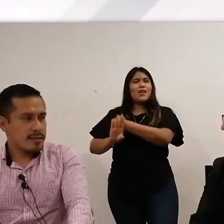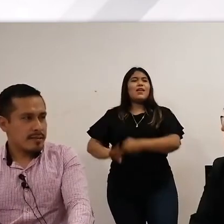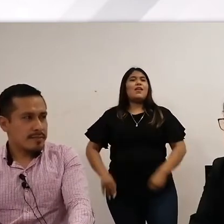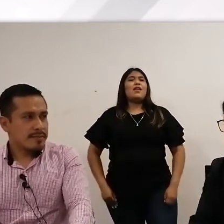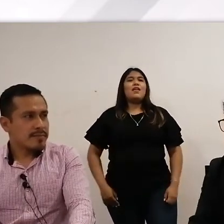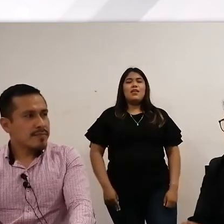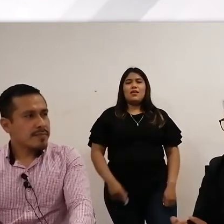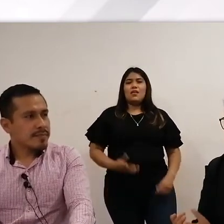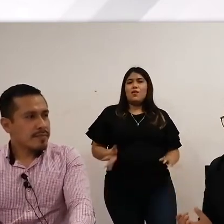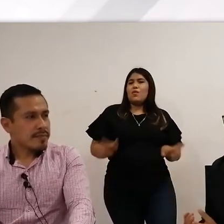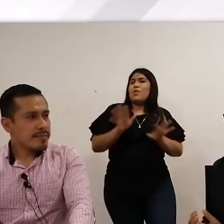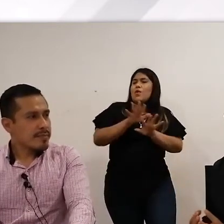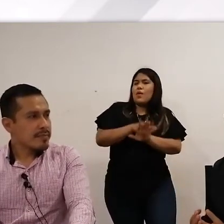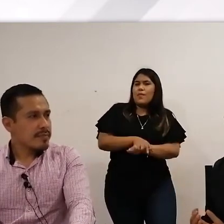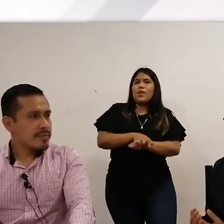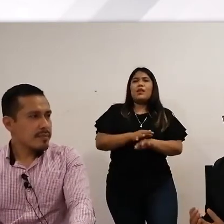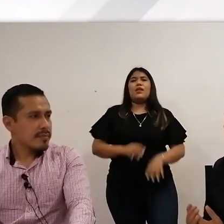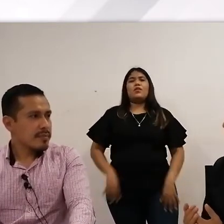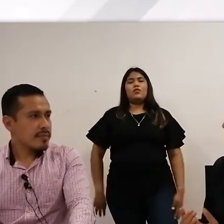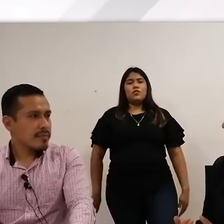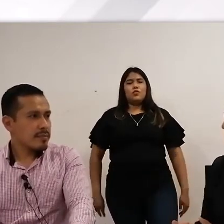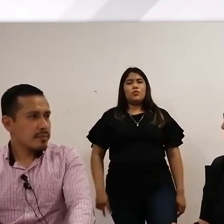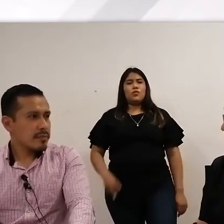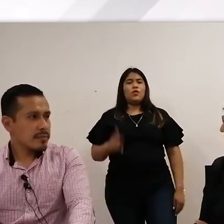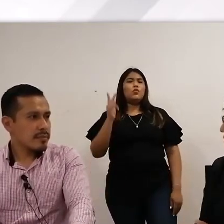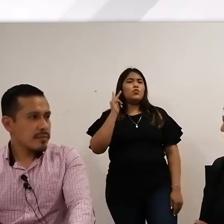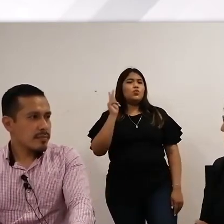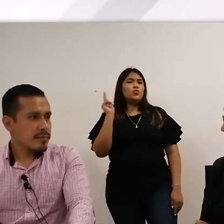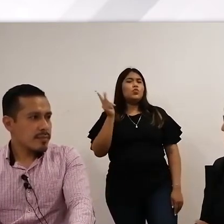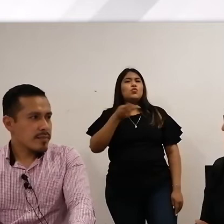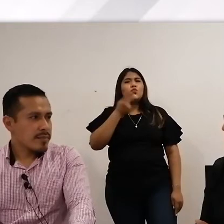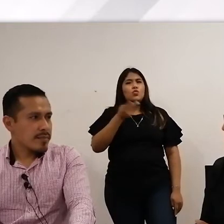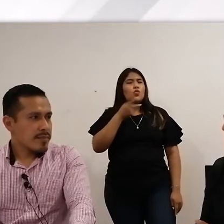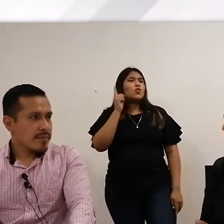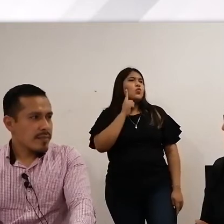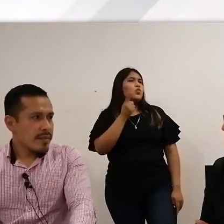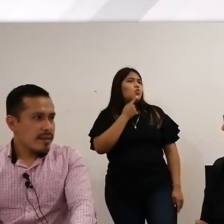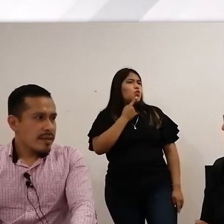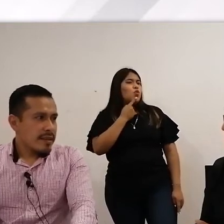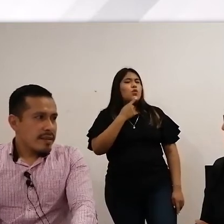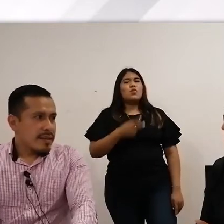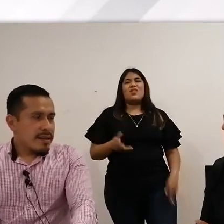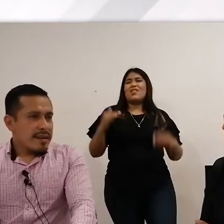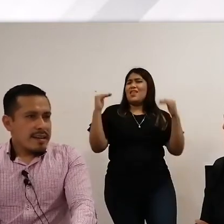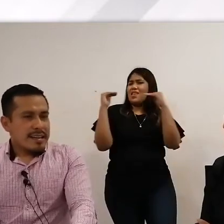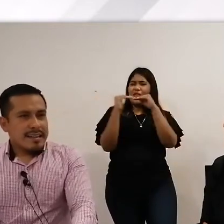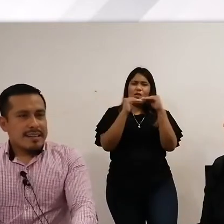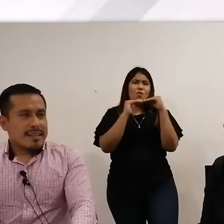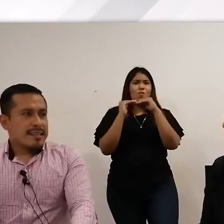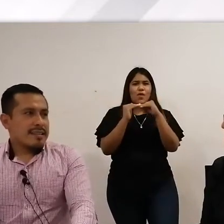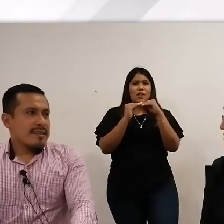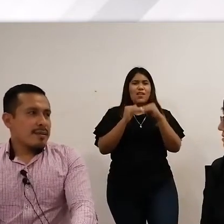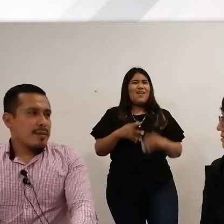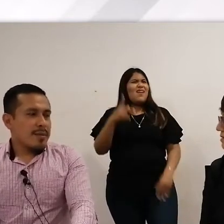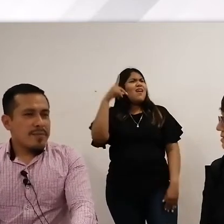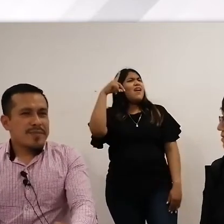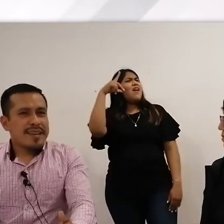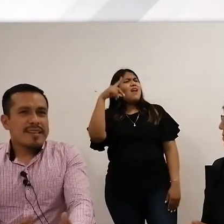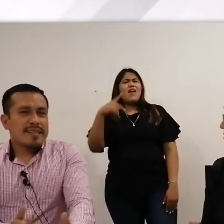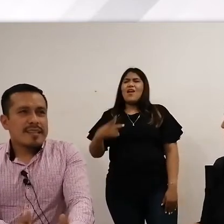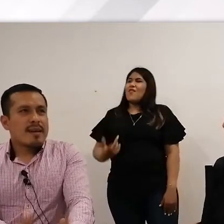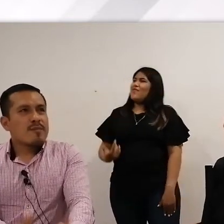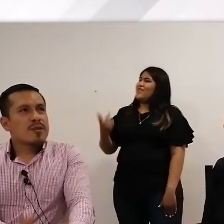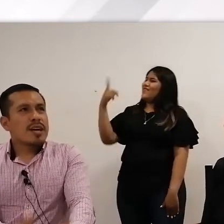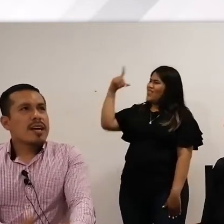sordas. ¿Es difícil aprender la lengua de señas? ¿Qué se necesita?